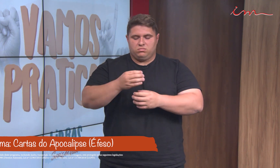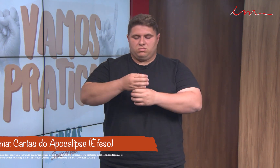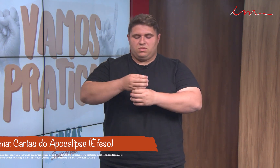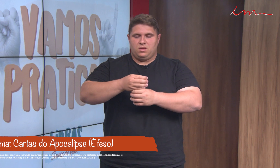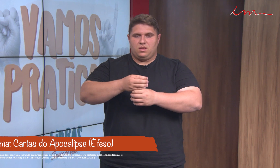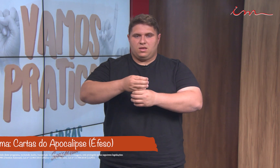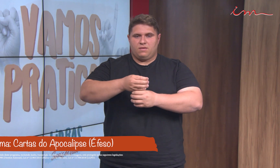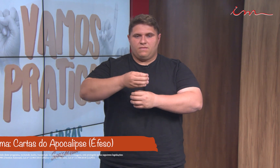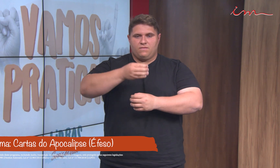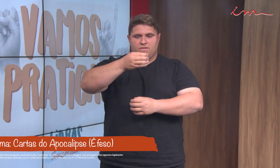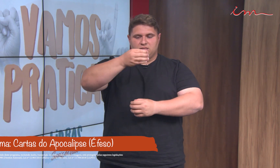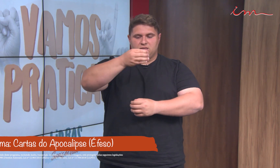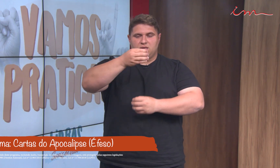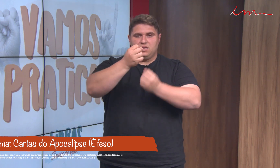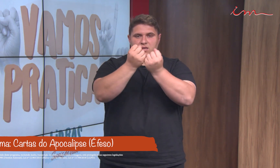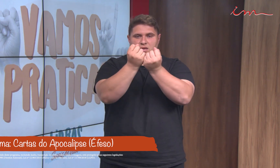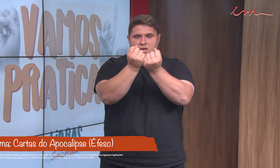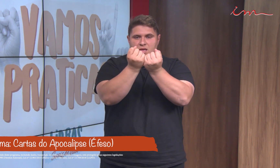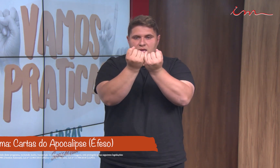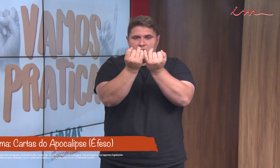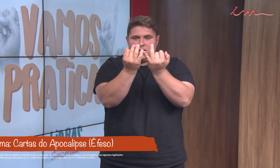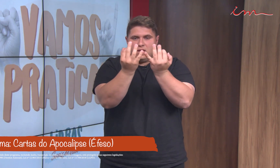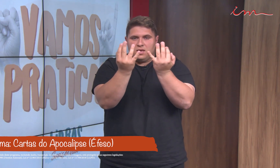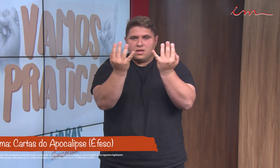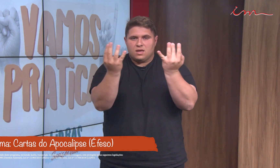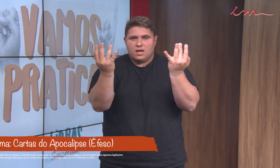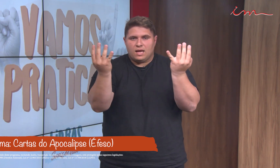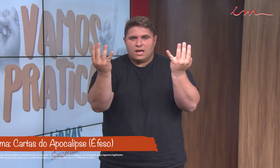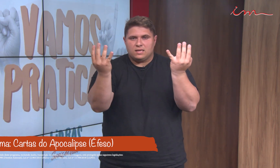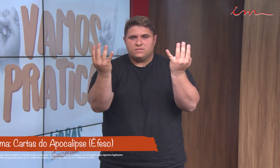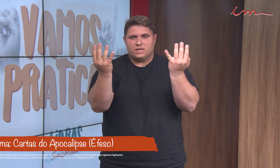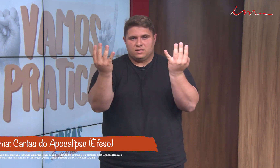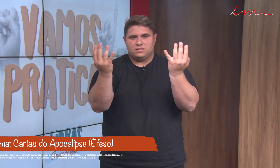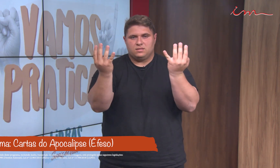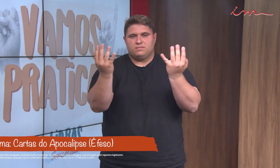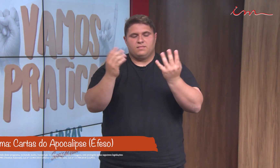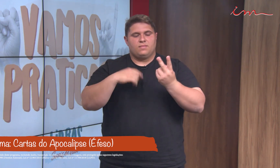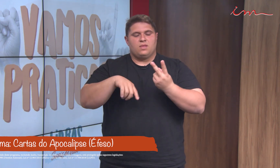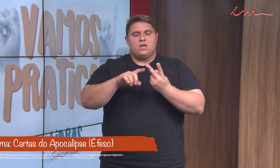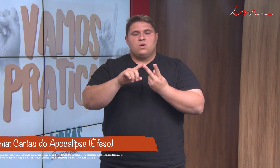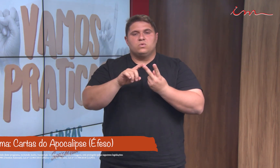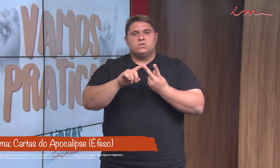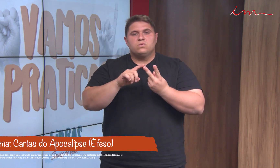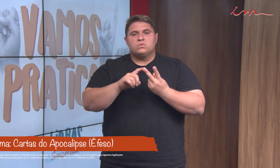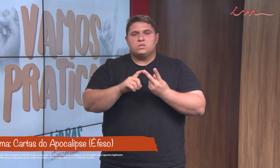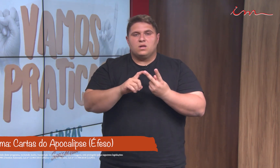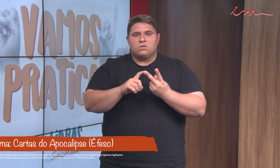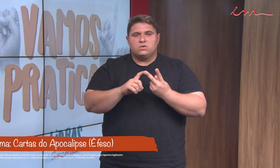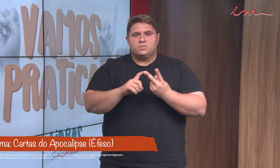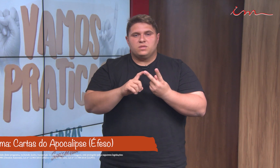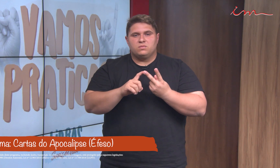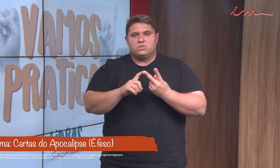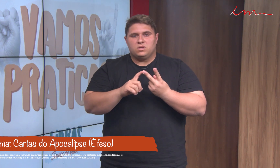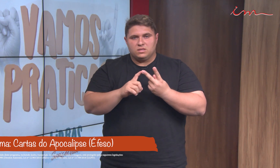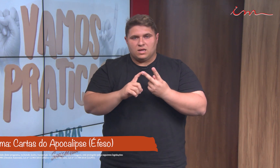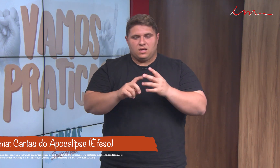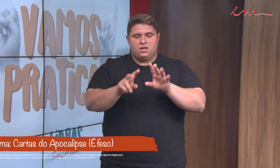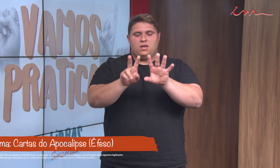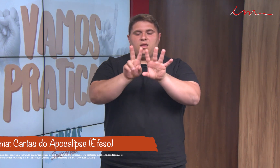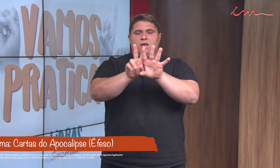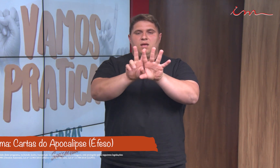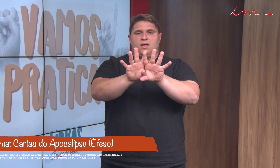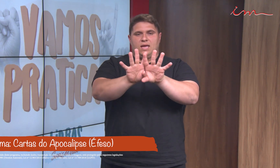classificador. Fazendo aqui e as velas. O segundo sinal que nós podemos